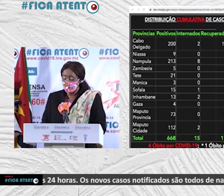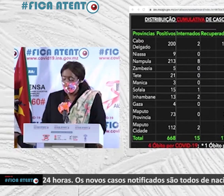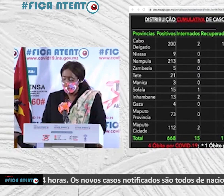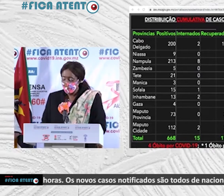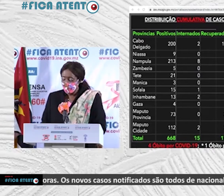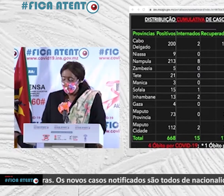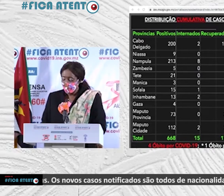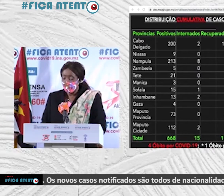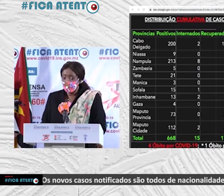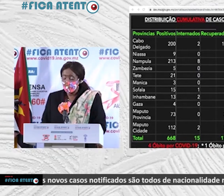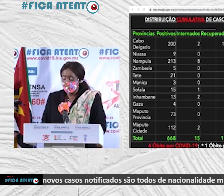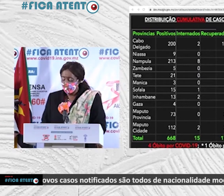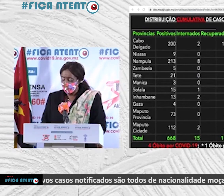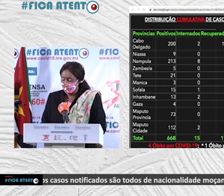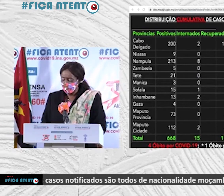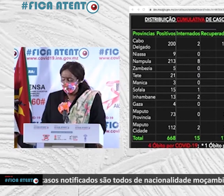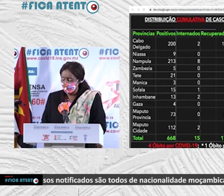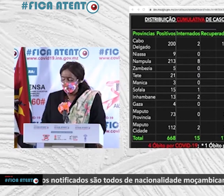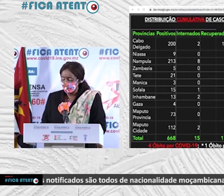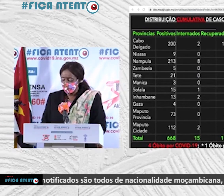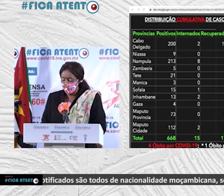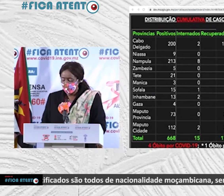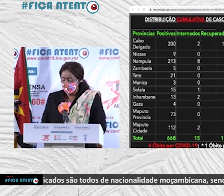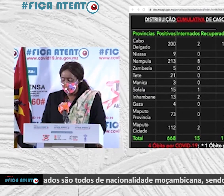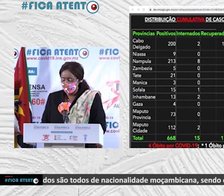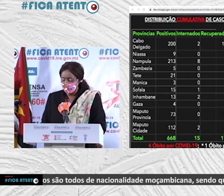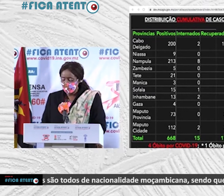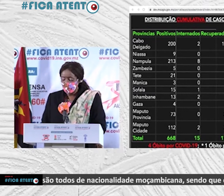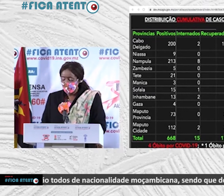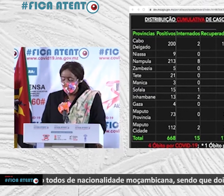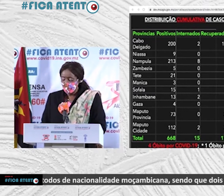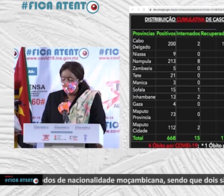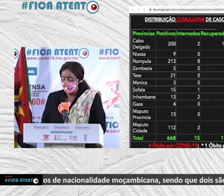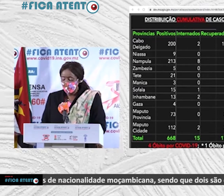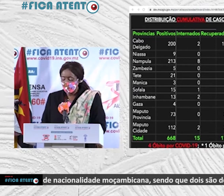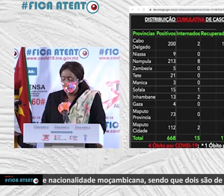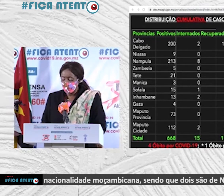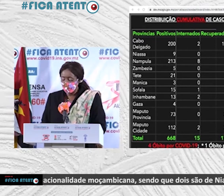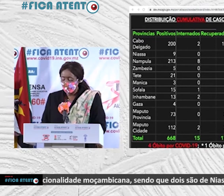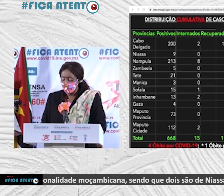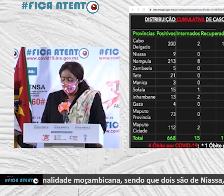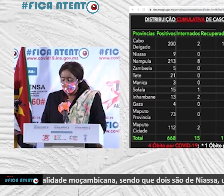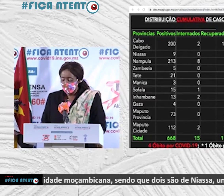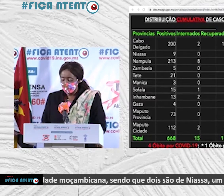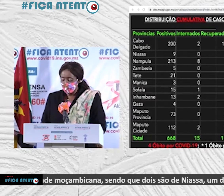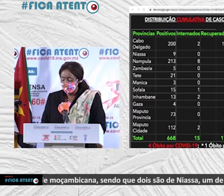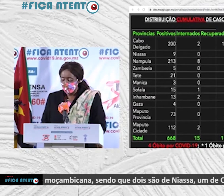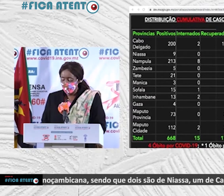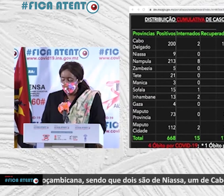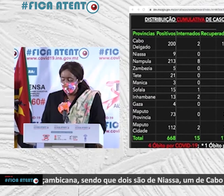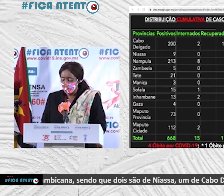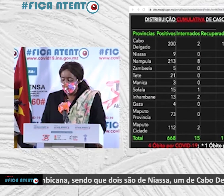14, Manica 16, Sofala 13, Inhambane 13,